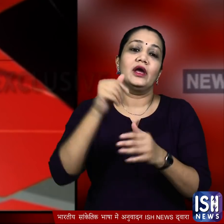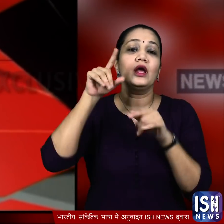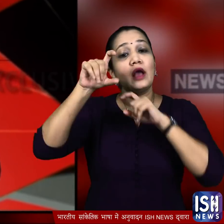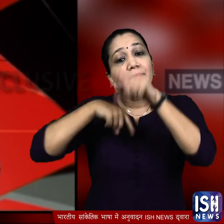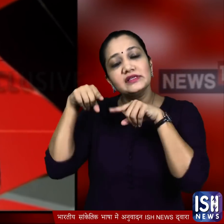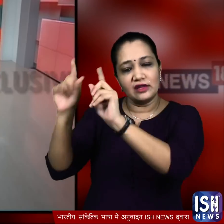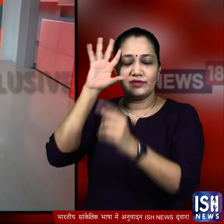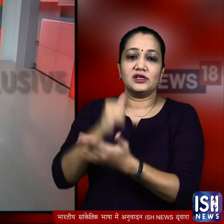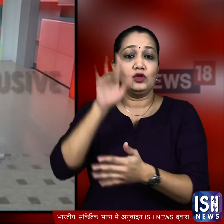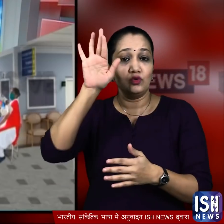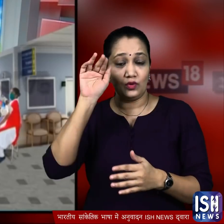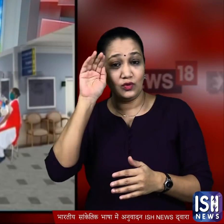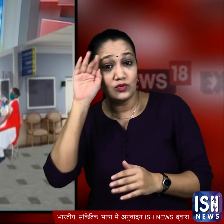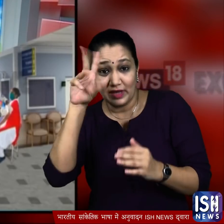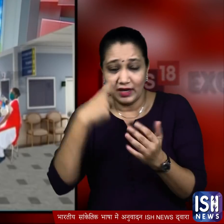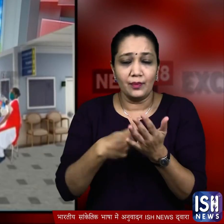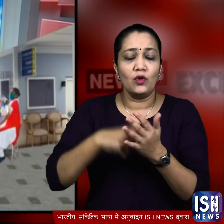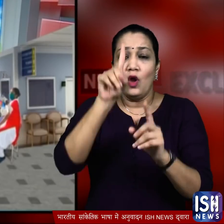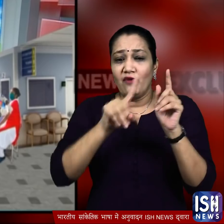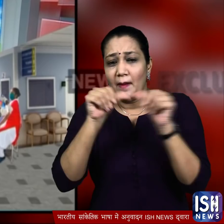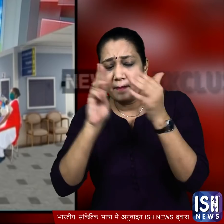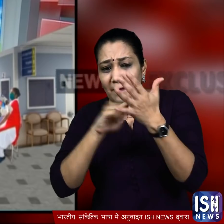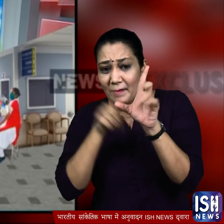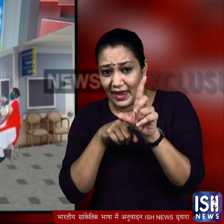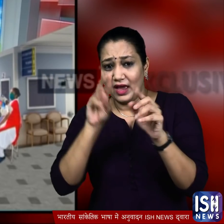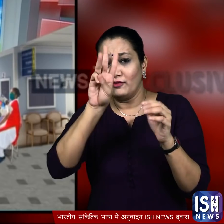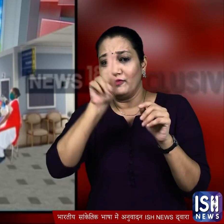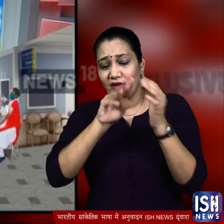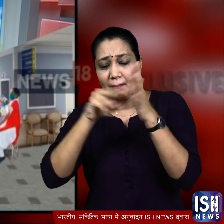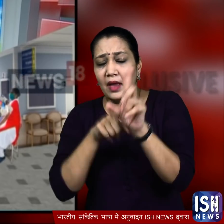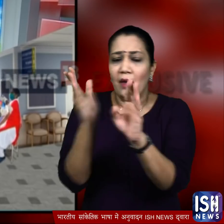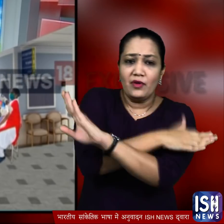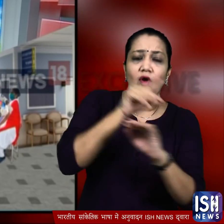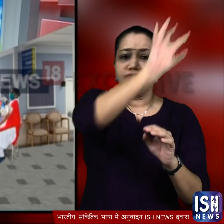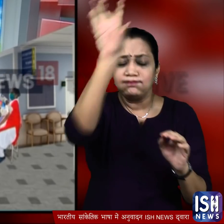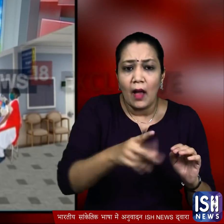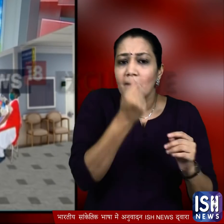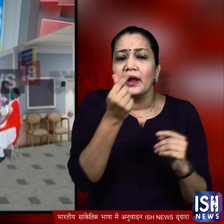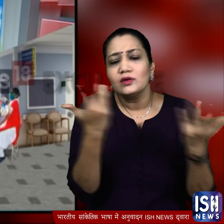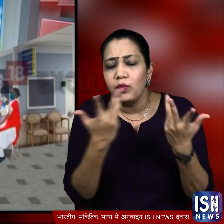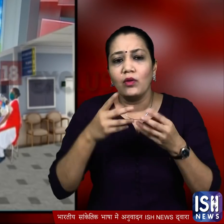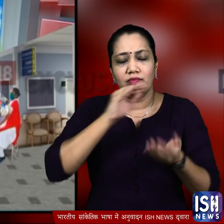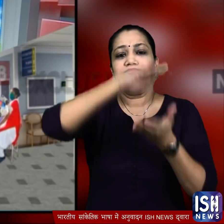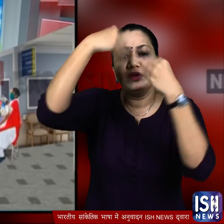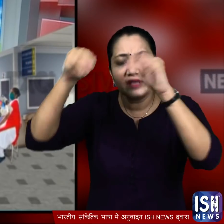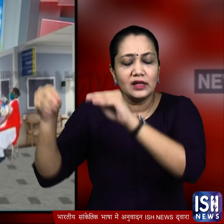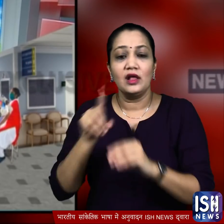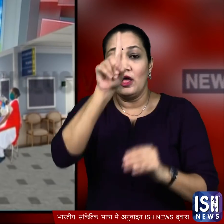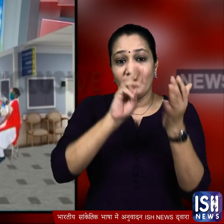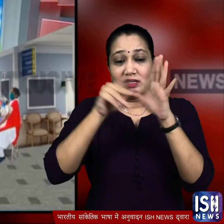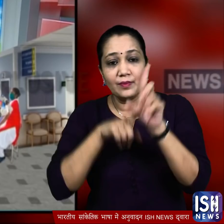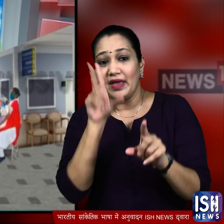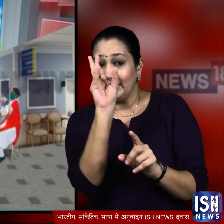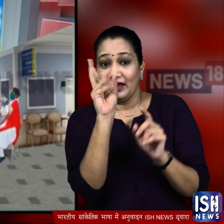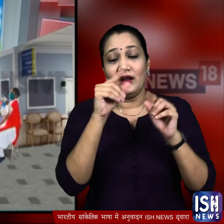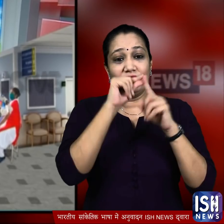की रवि सिंह की रिपोर्ट है कि 1 मई से पहले कंपनियों को बताना होगा कि वो किस कीमत पर राज्यों को टीका देंगी, क्योंकि 1 मई से ही